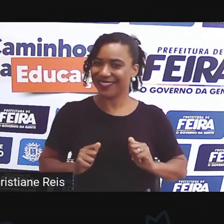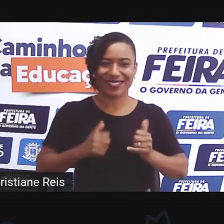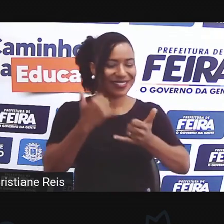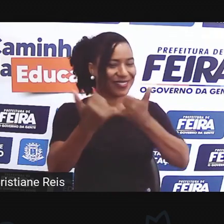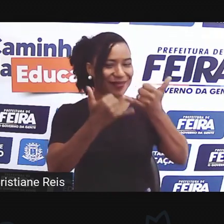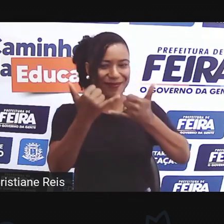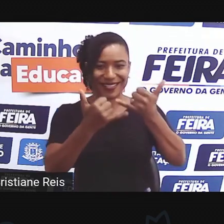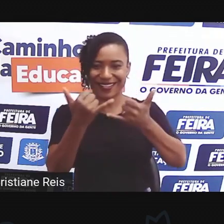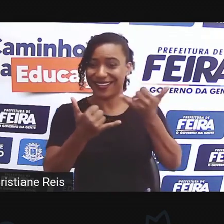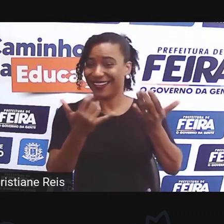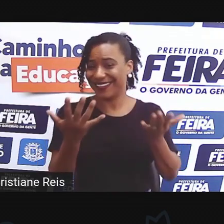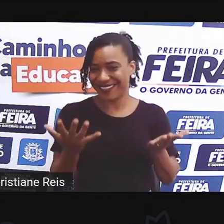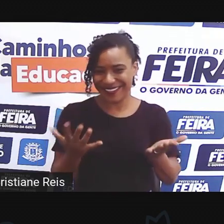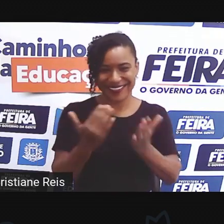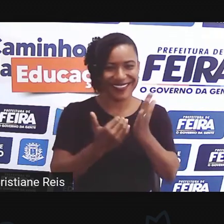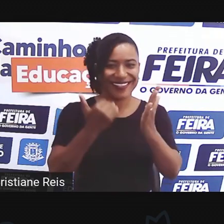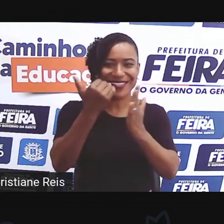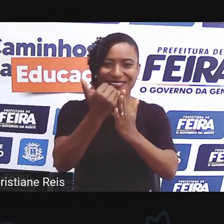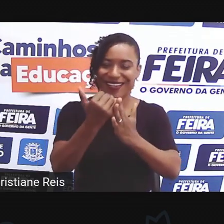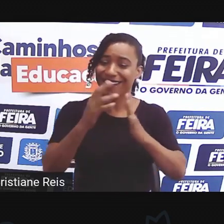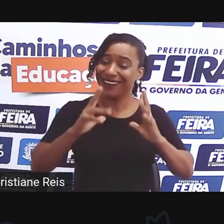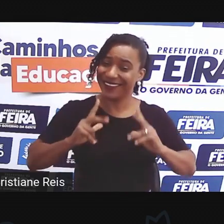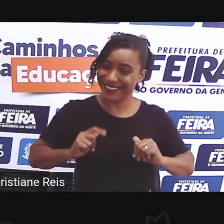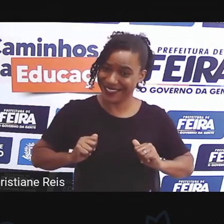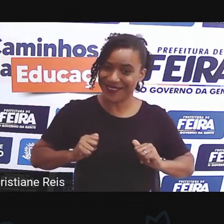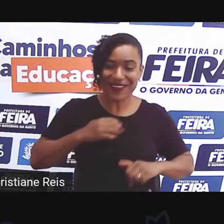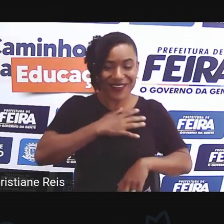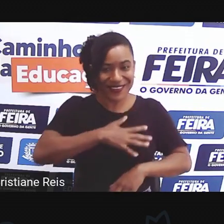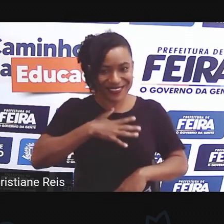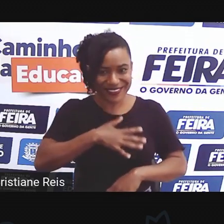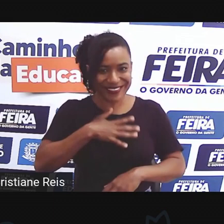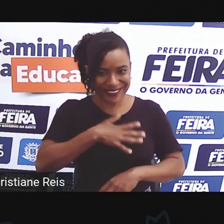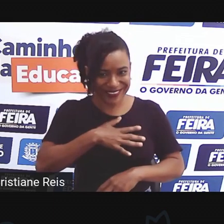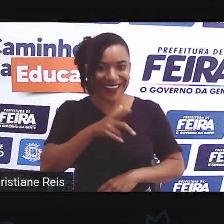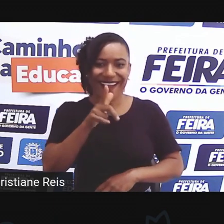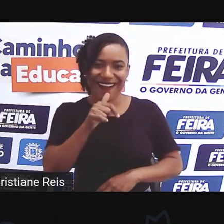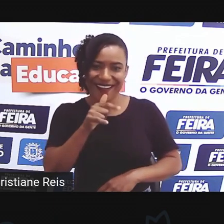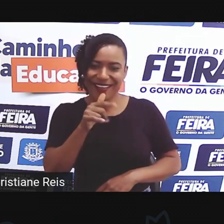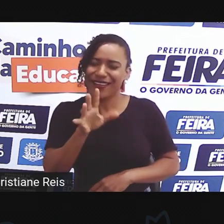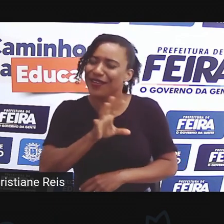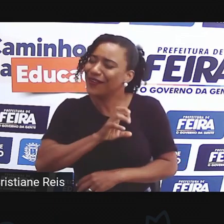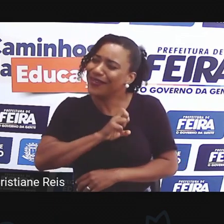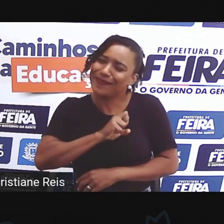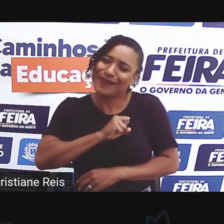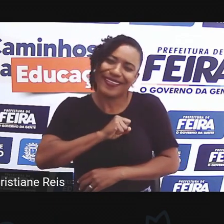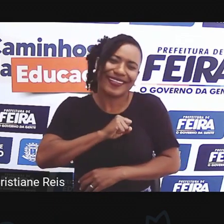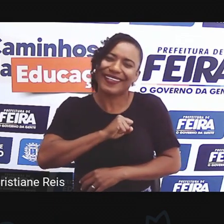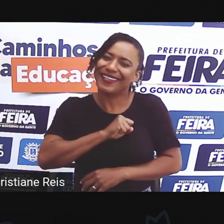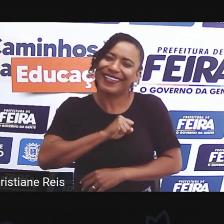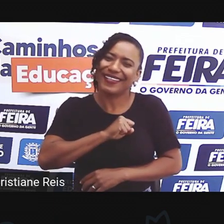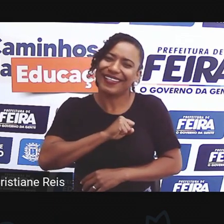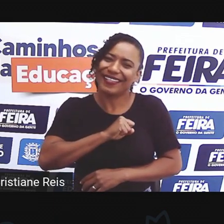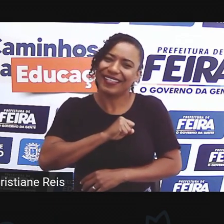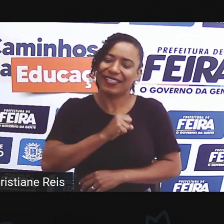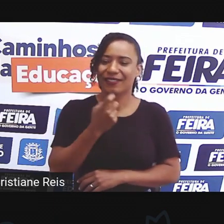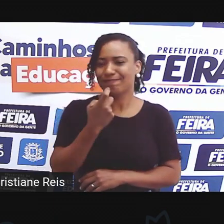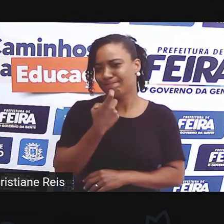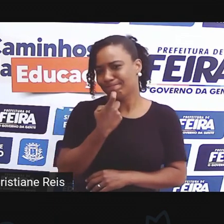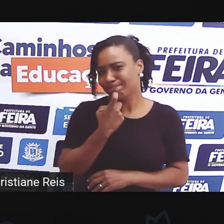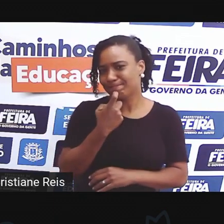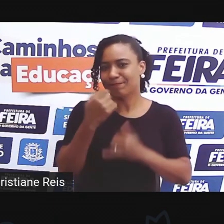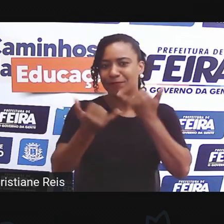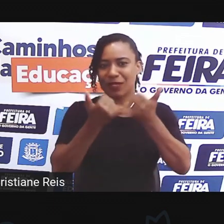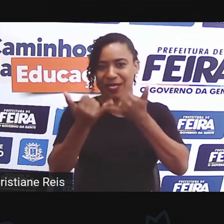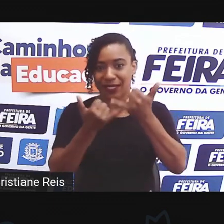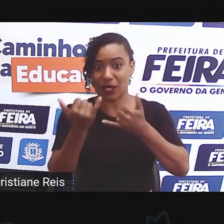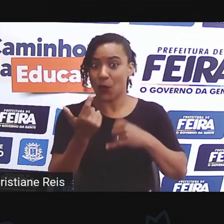de novo. Gostaram dessa brincadeira com a água? Eu adorei! Olha que tem mais brincadeira.